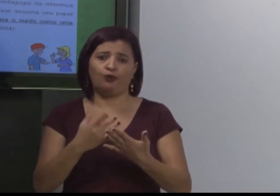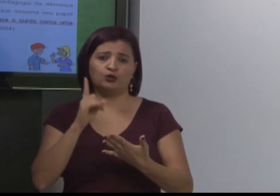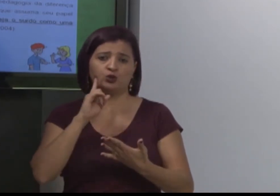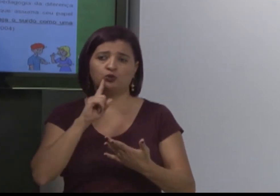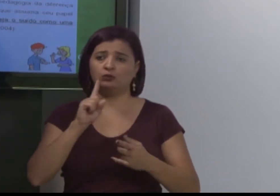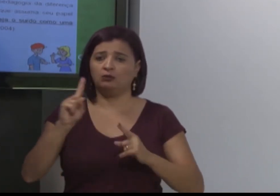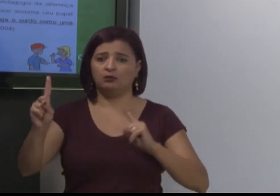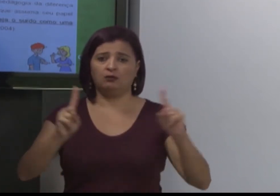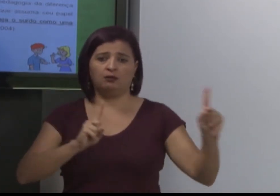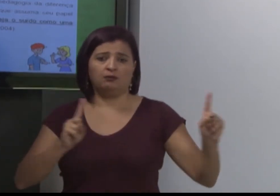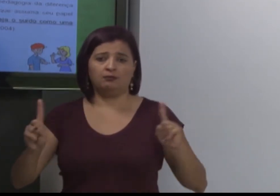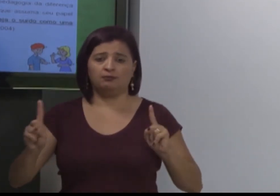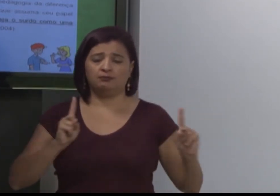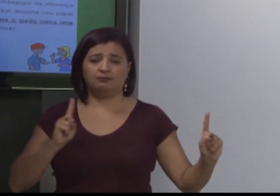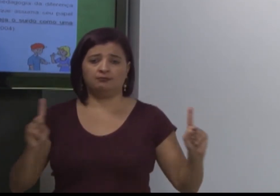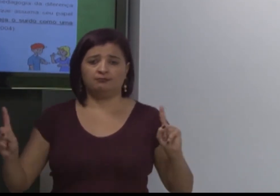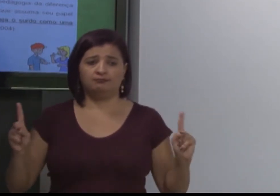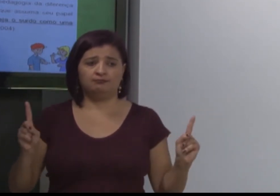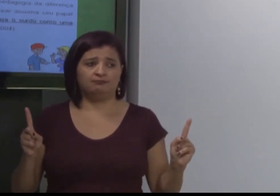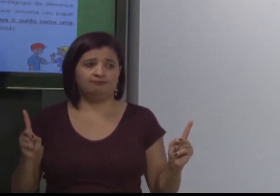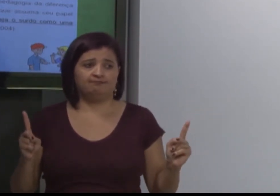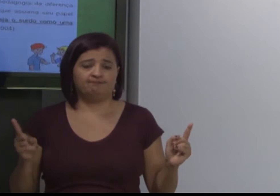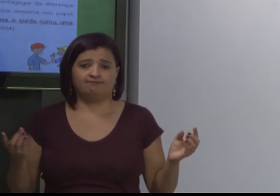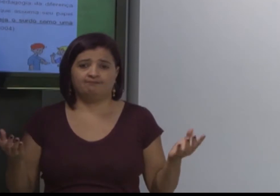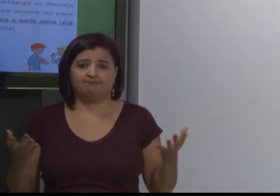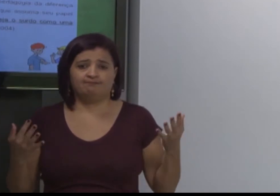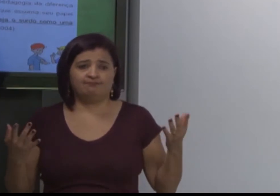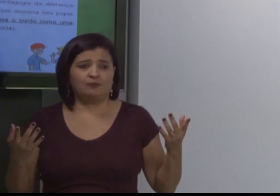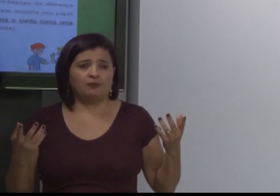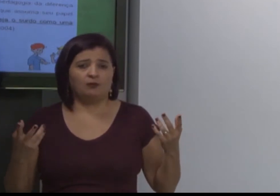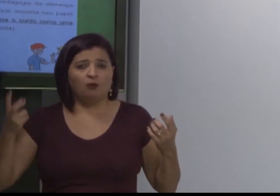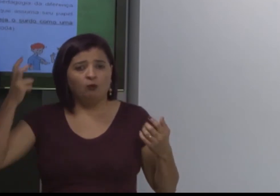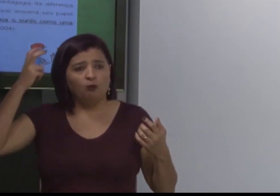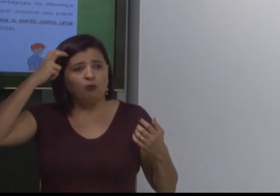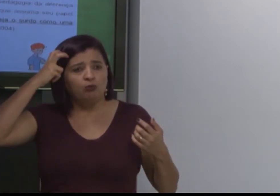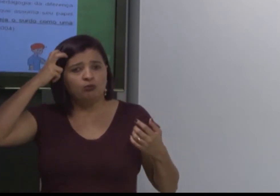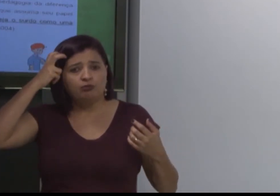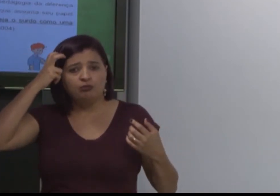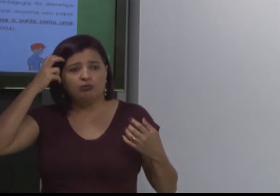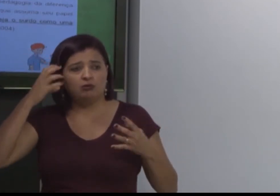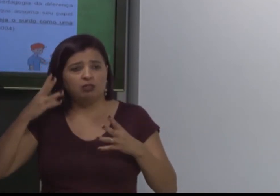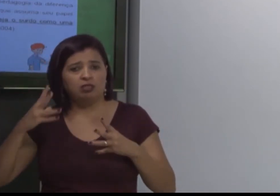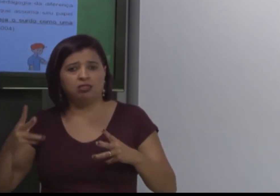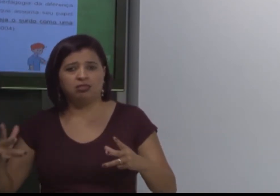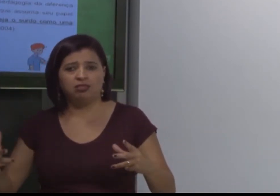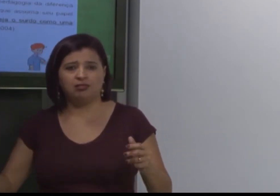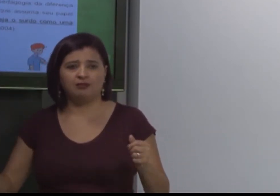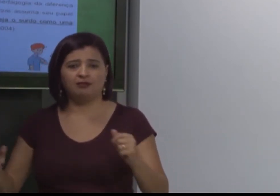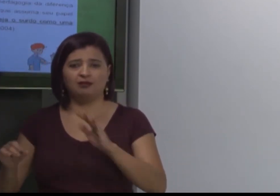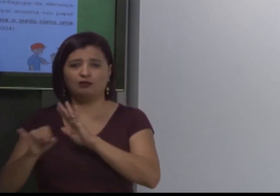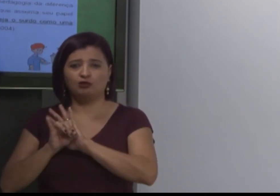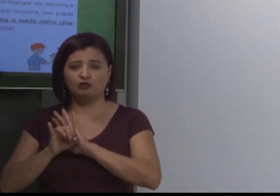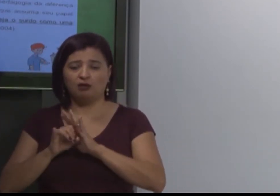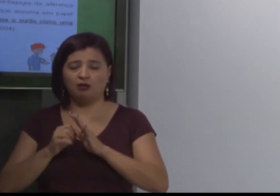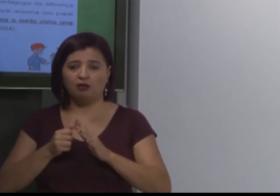escola há surdos E o que acontece? A cultura, a identidade